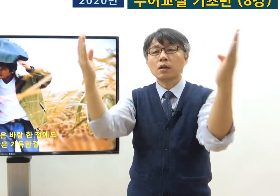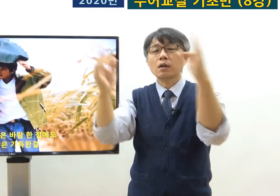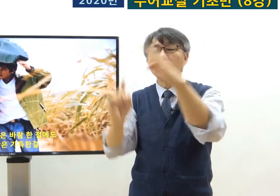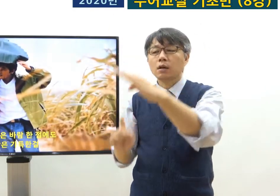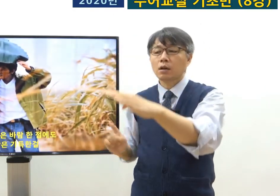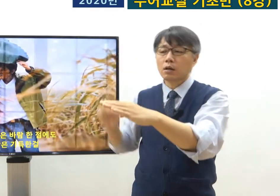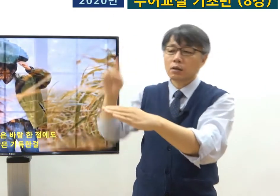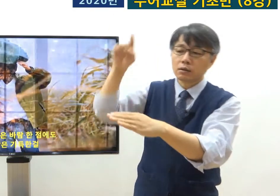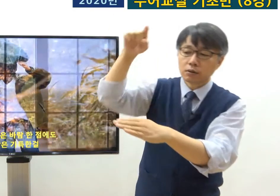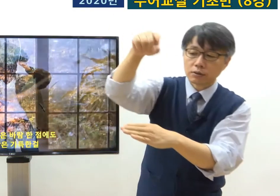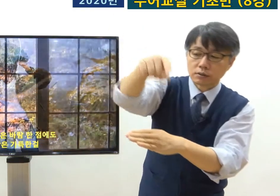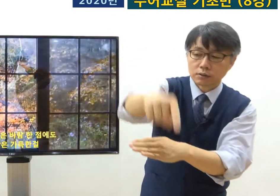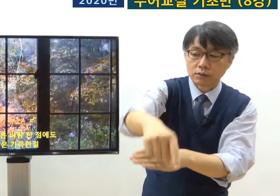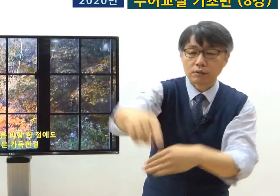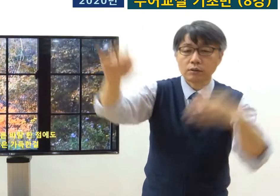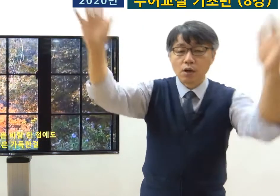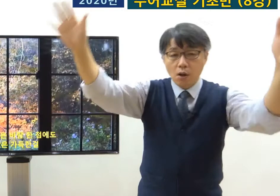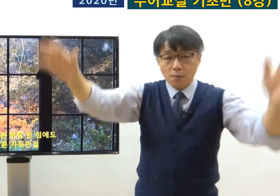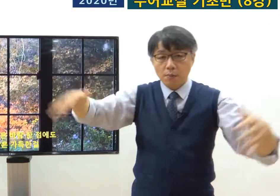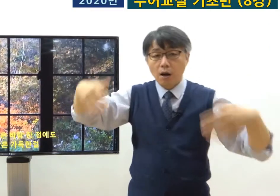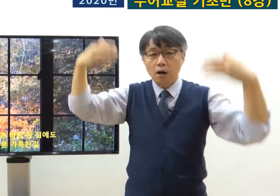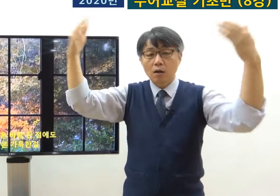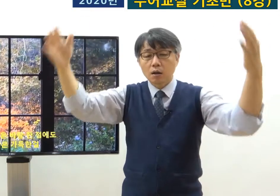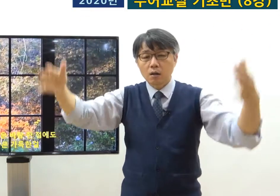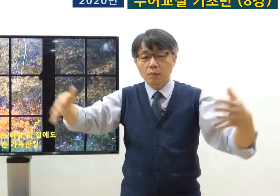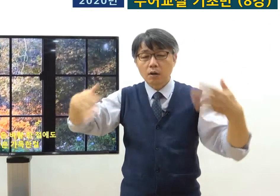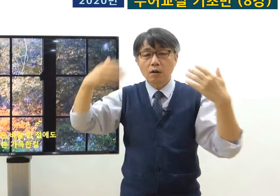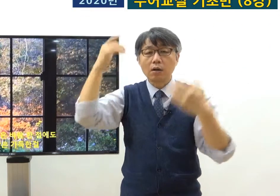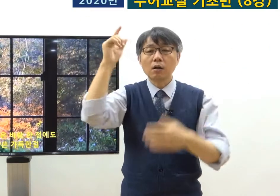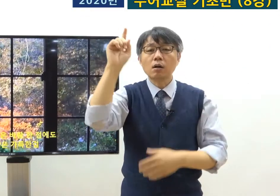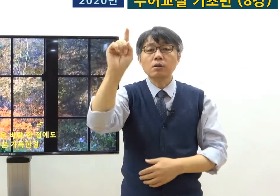창밖에 앉은 바람 한